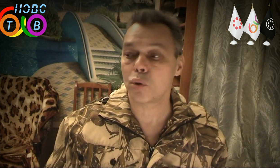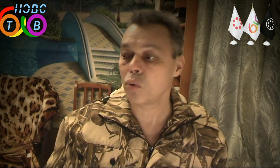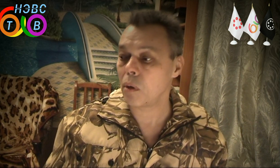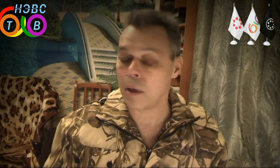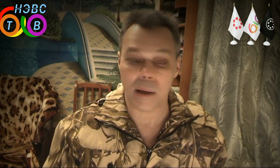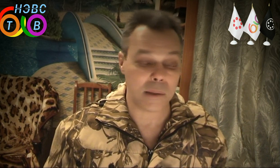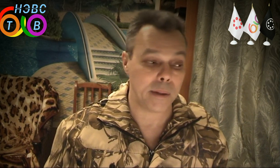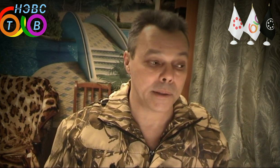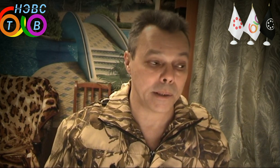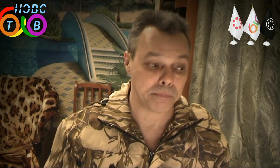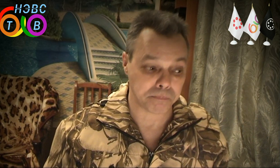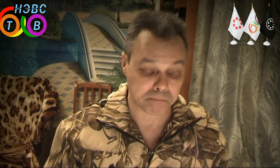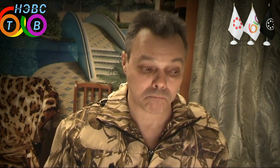что оказывается,